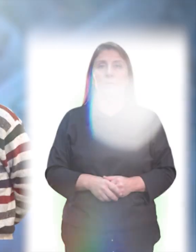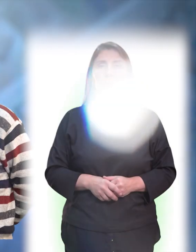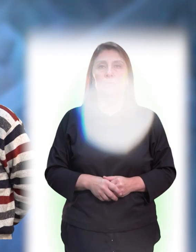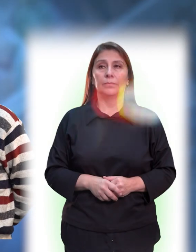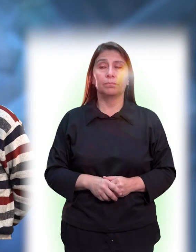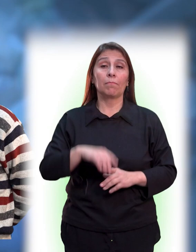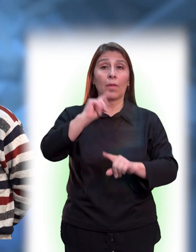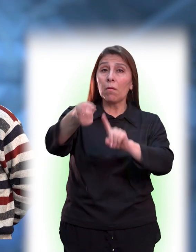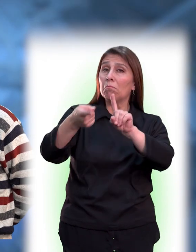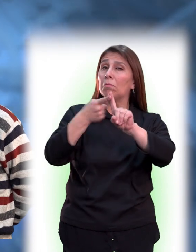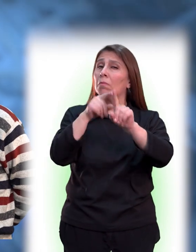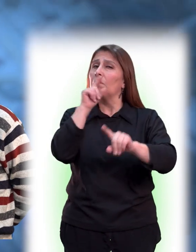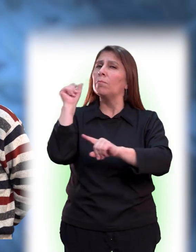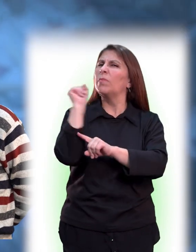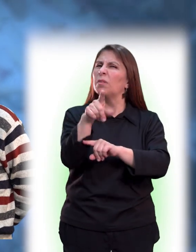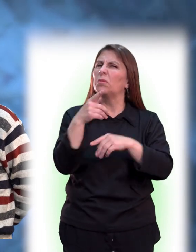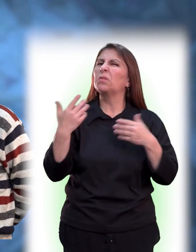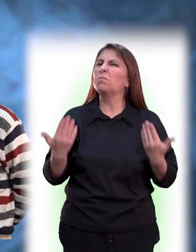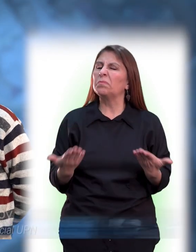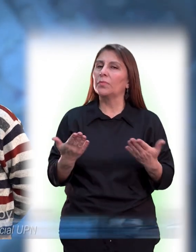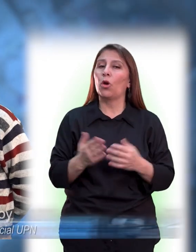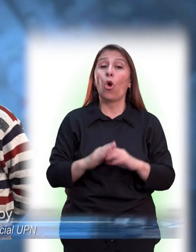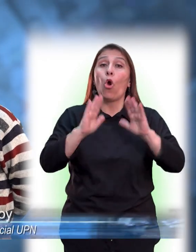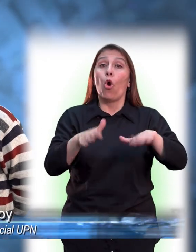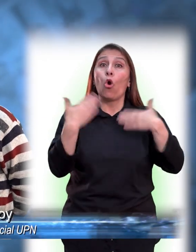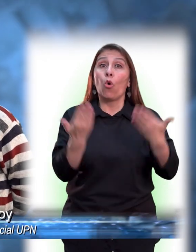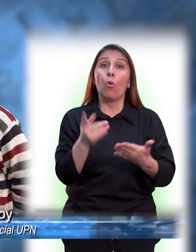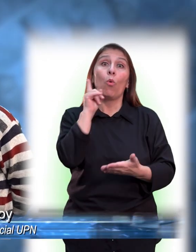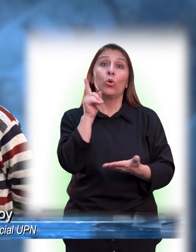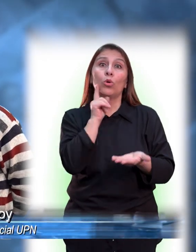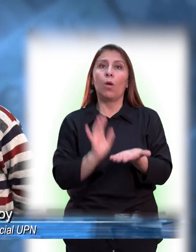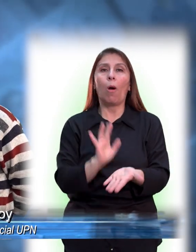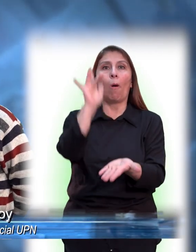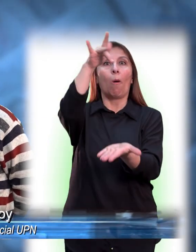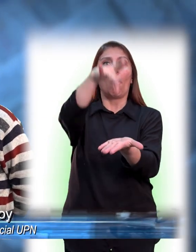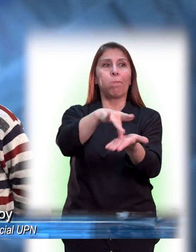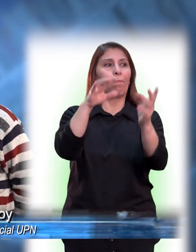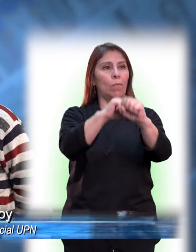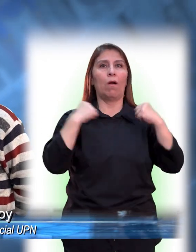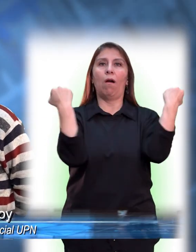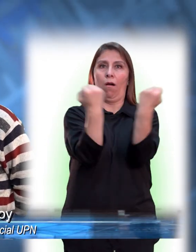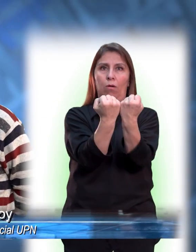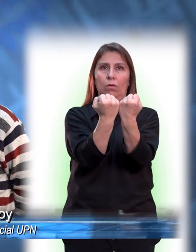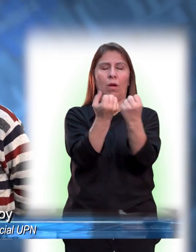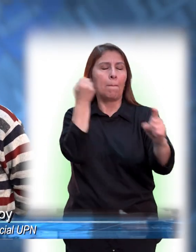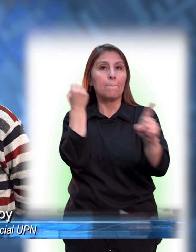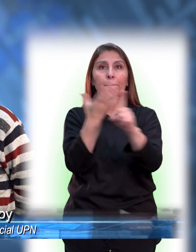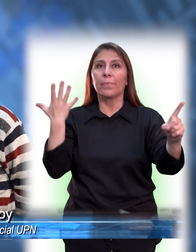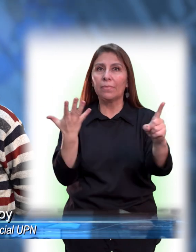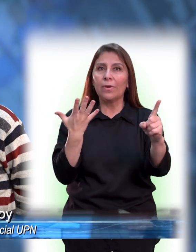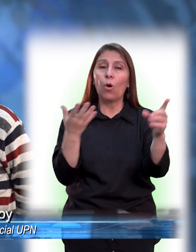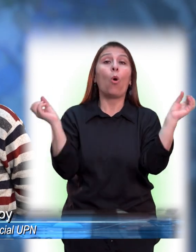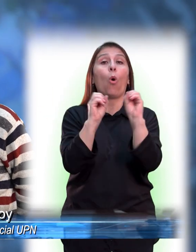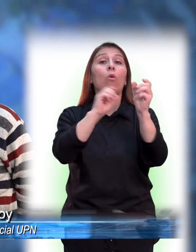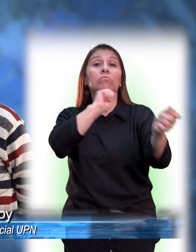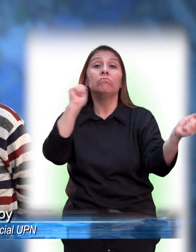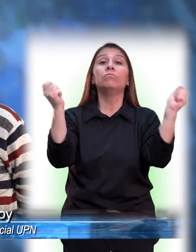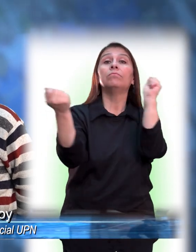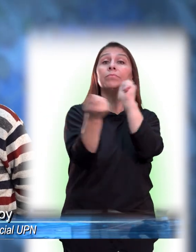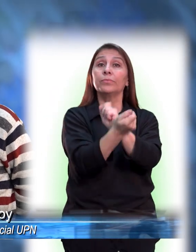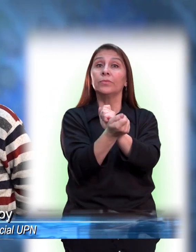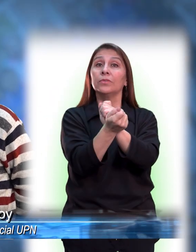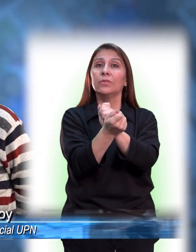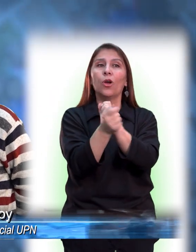La primera pregunta es, ¿cómo la presencia de los estudiantes sordos en las aulas ha impactado o transformado